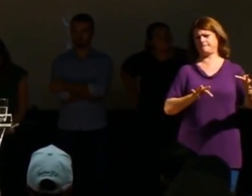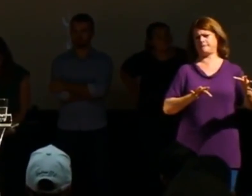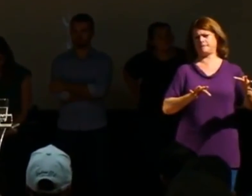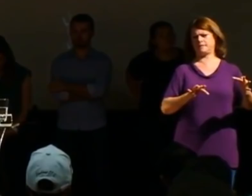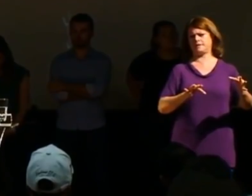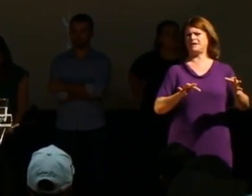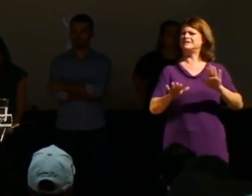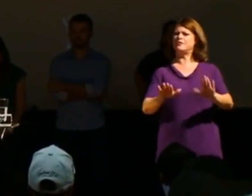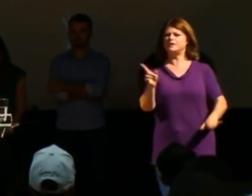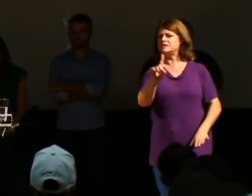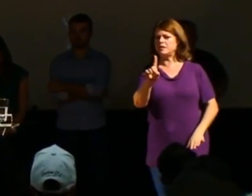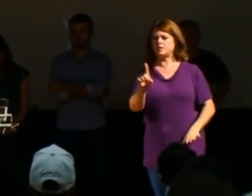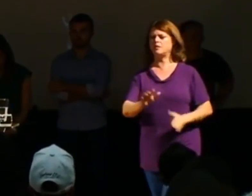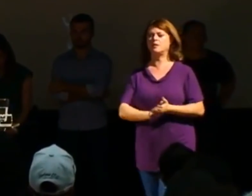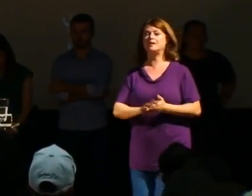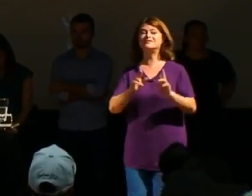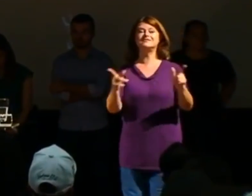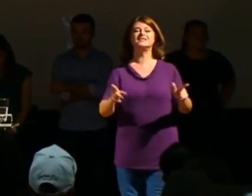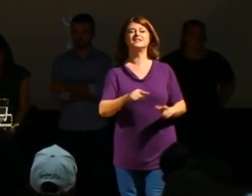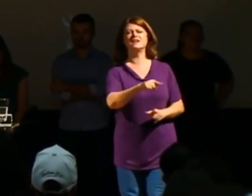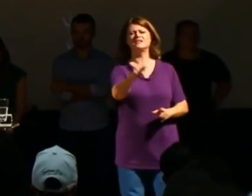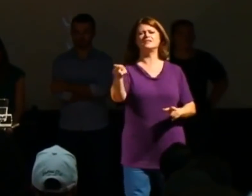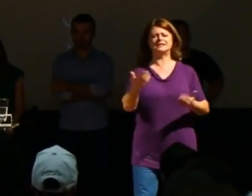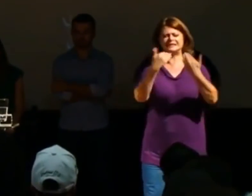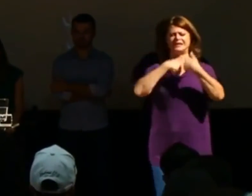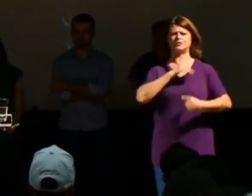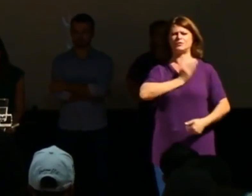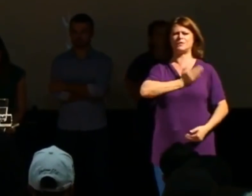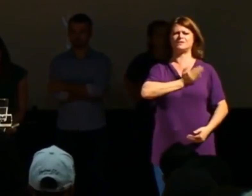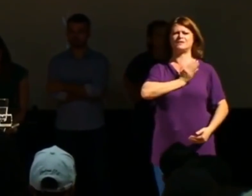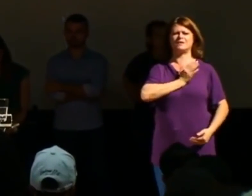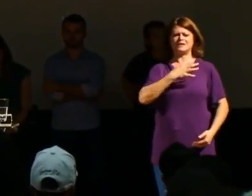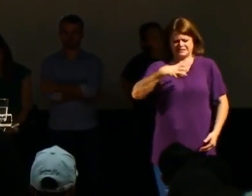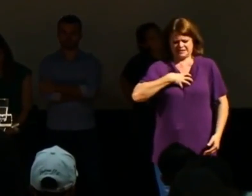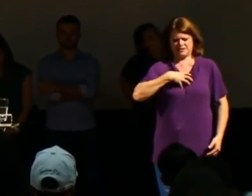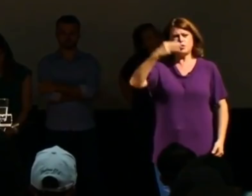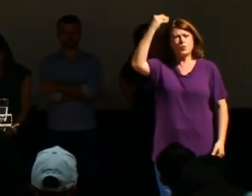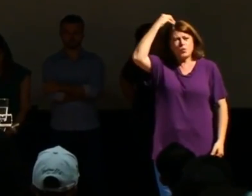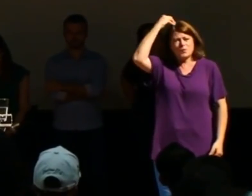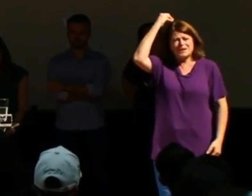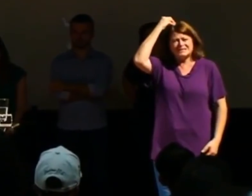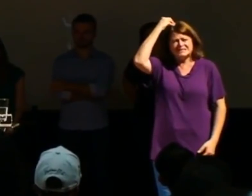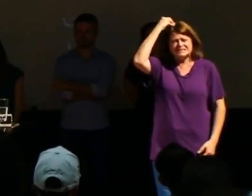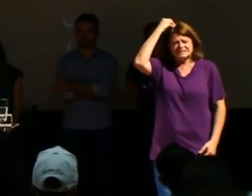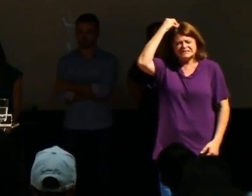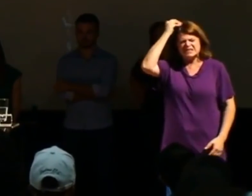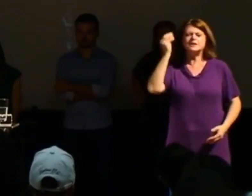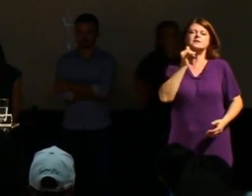existe uma culpa que você fala, por que que eu fiz isso? Por que que eu fiz